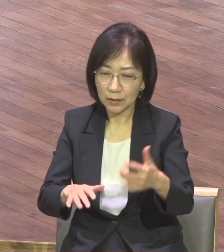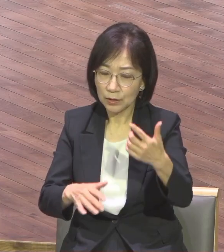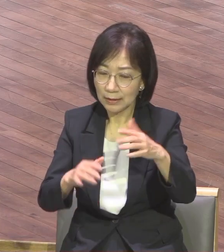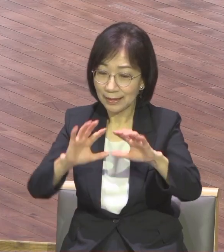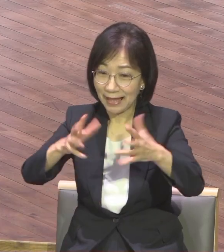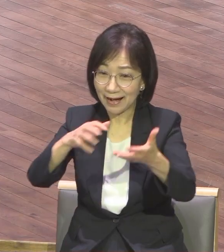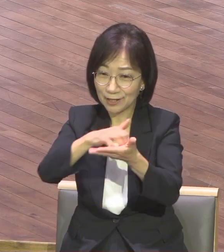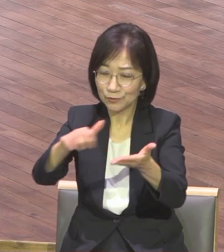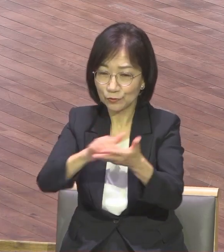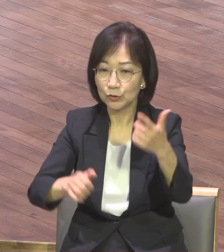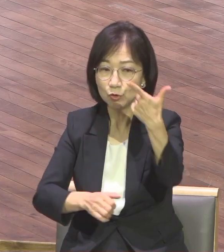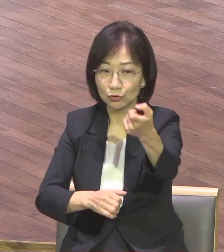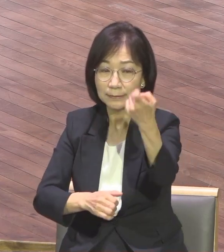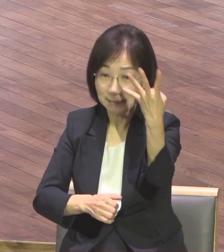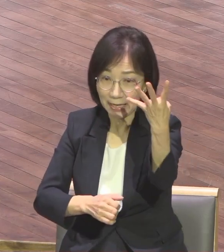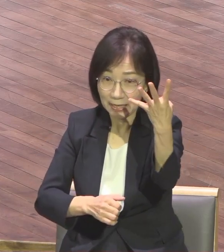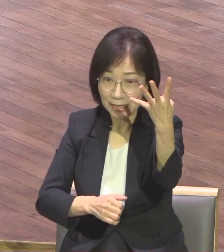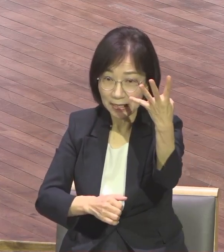64개국